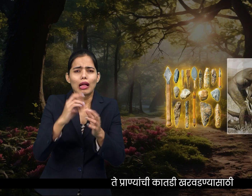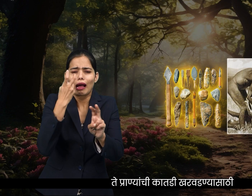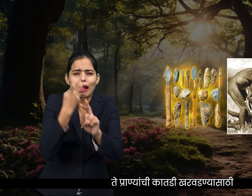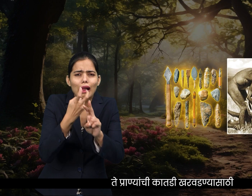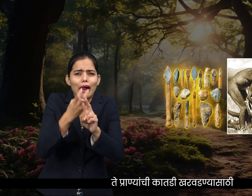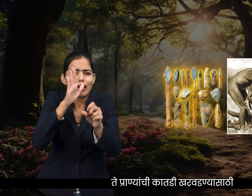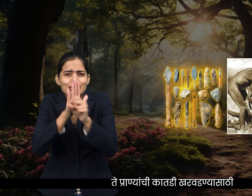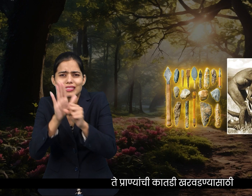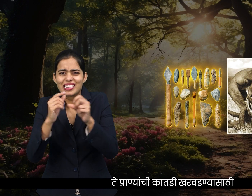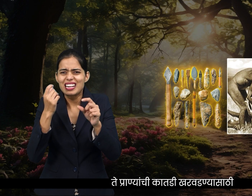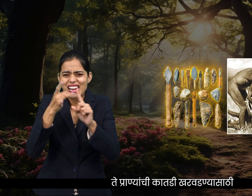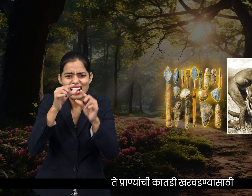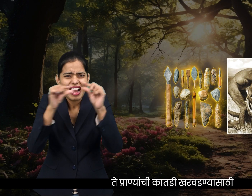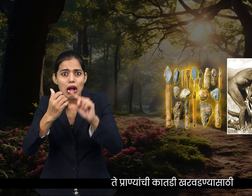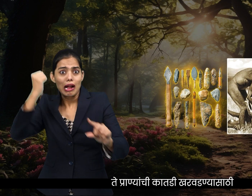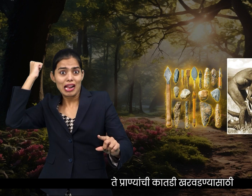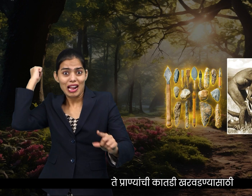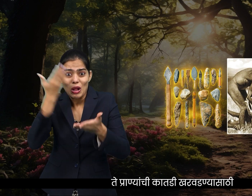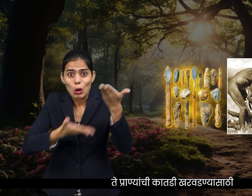ते प्राण्यांची कातडी खरवण्यासाठी